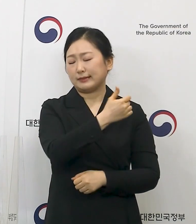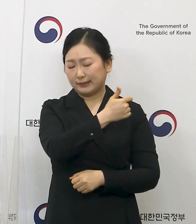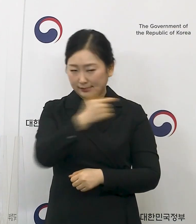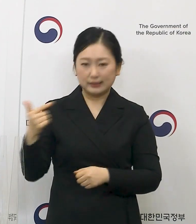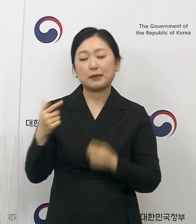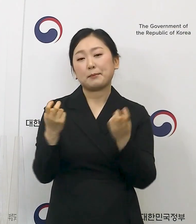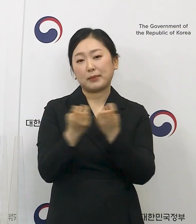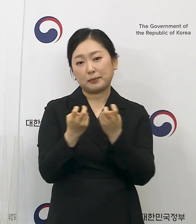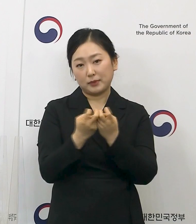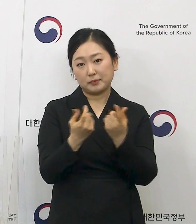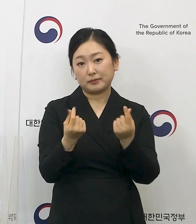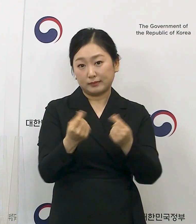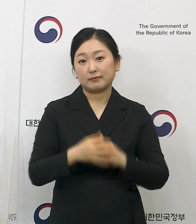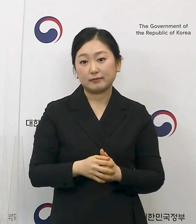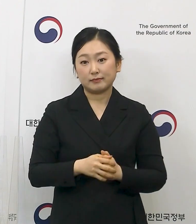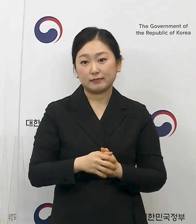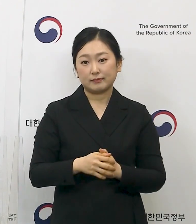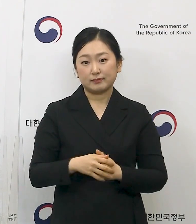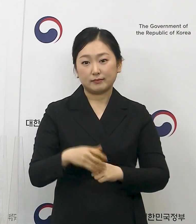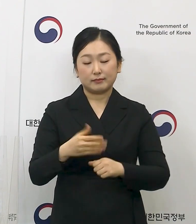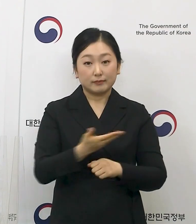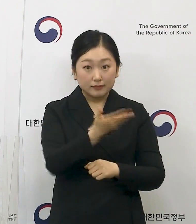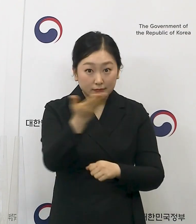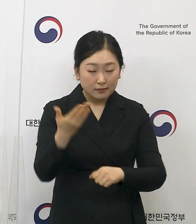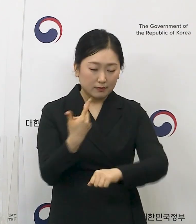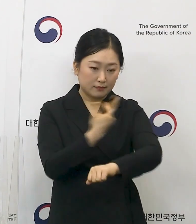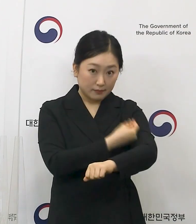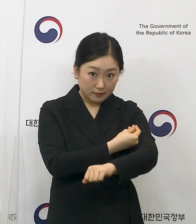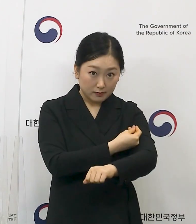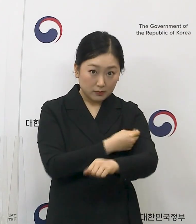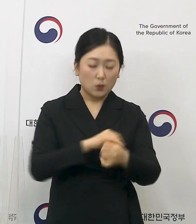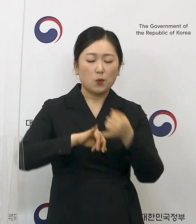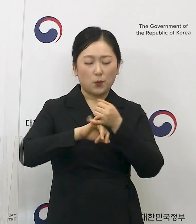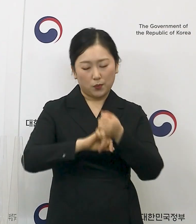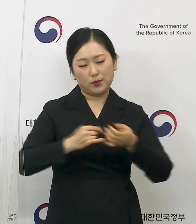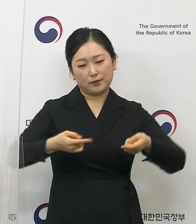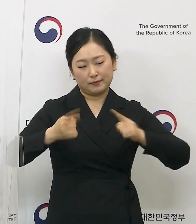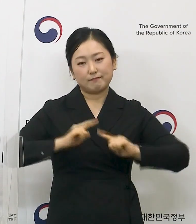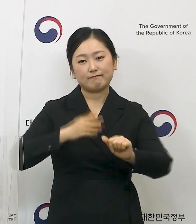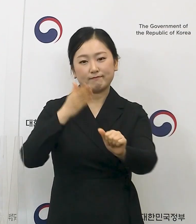대상자들께서 접종을 선택해 주시기를 다시 한번 간곡하게 당부드립니다.